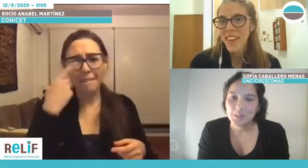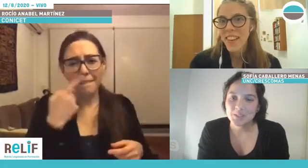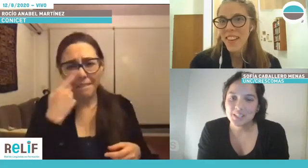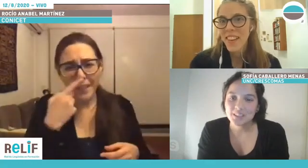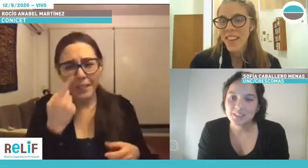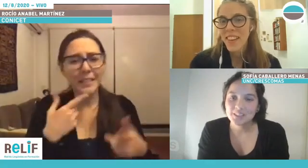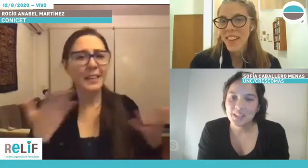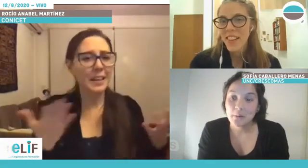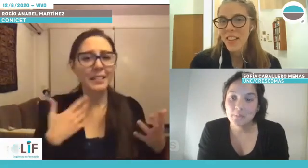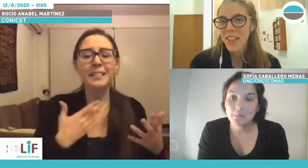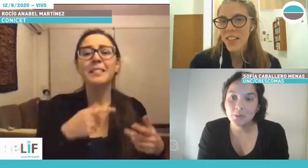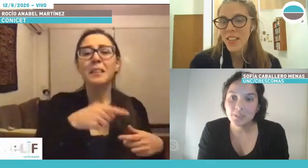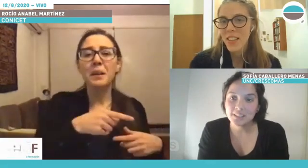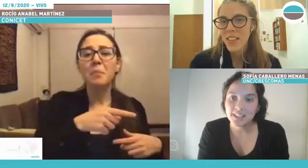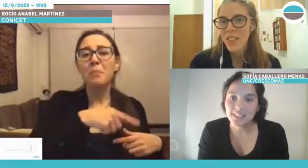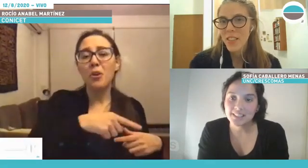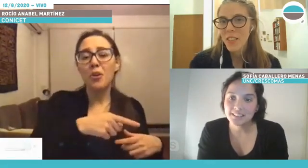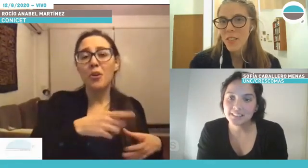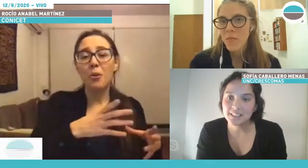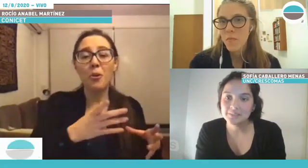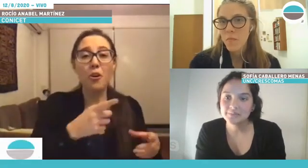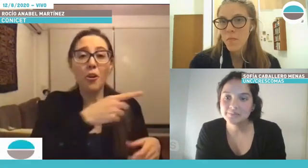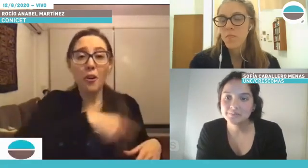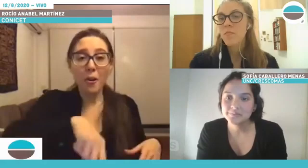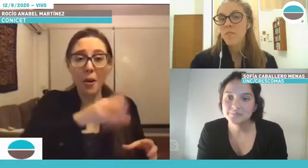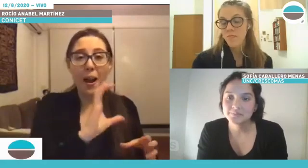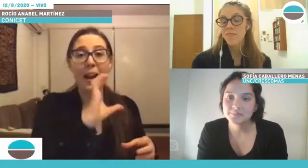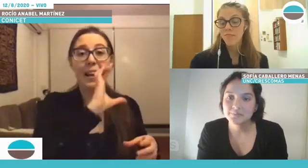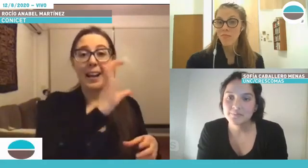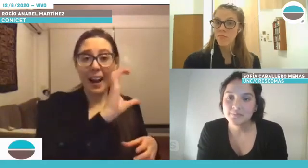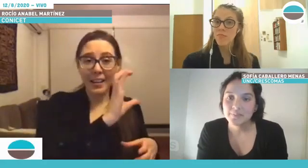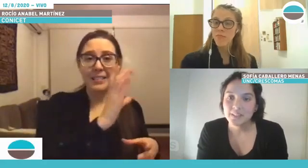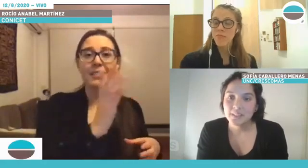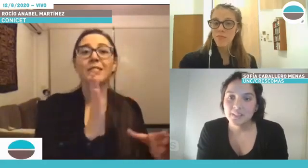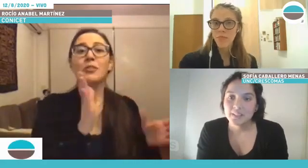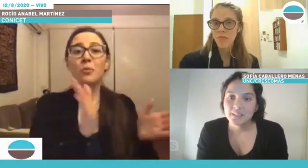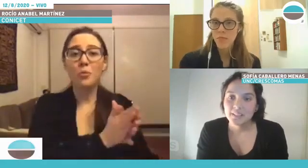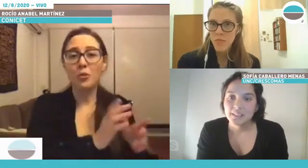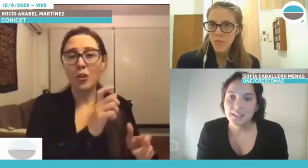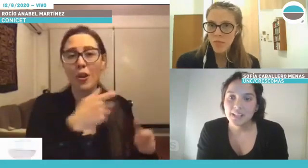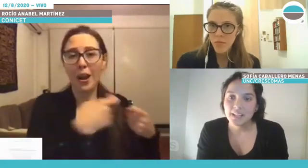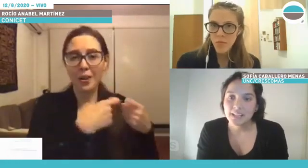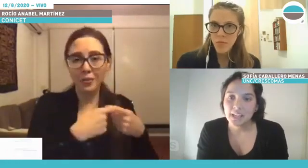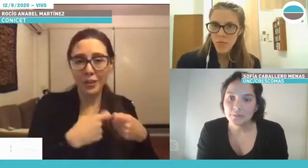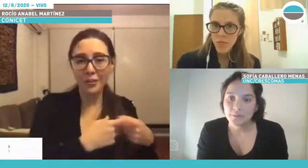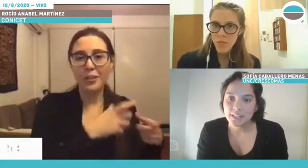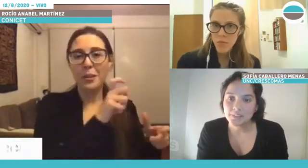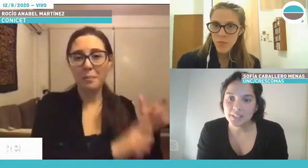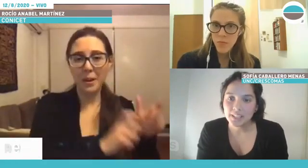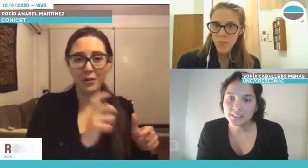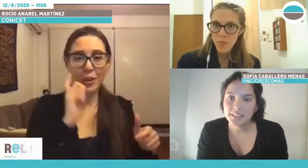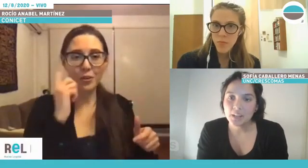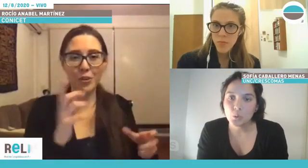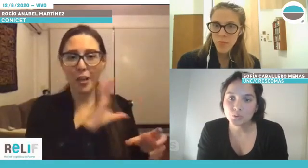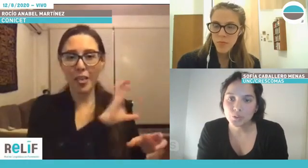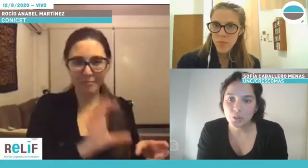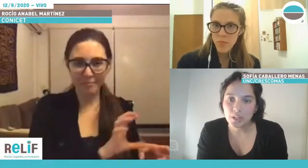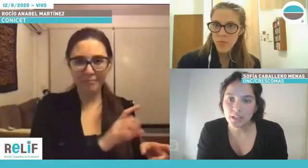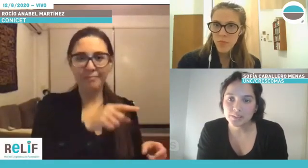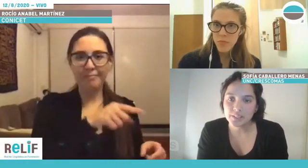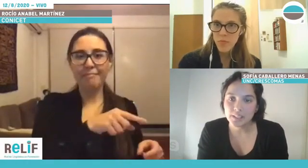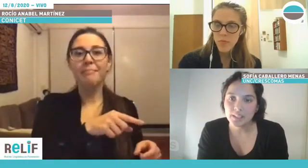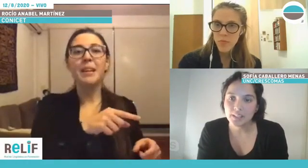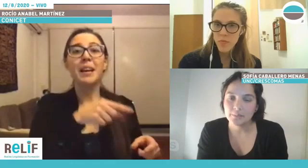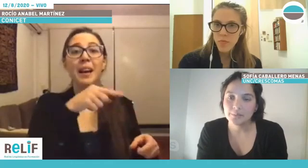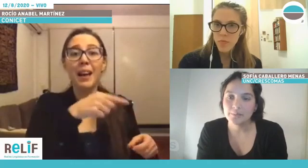Y este proyecto es muy interesante Uh-huh. y la Confederación Argentina, junto